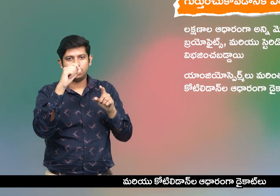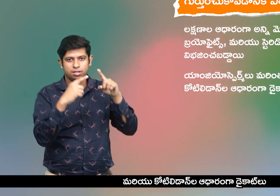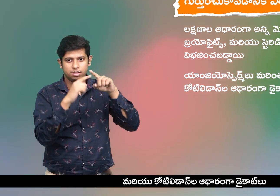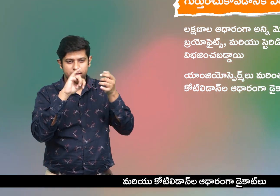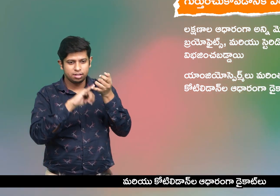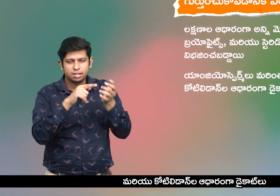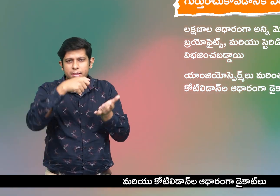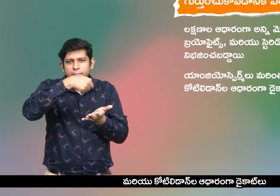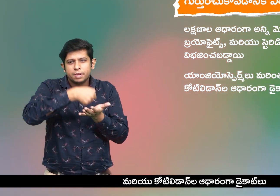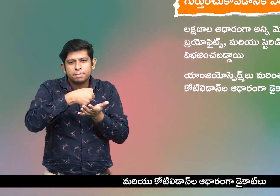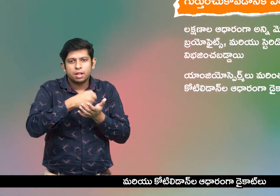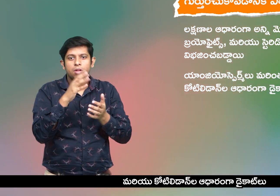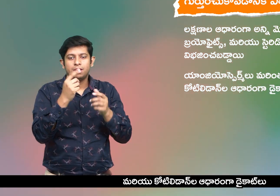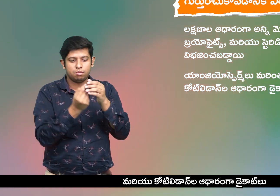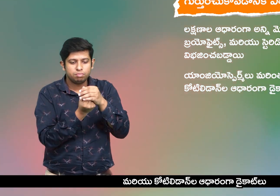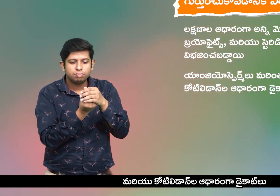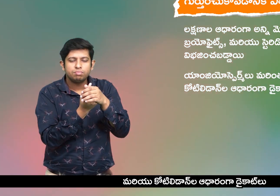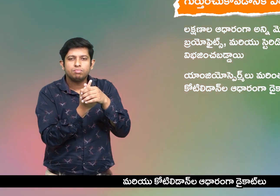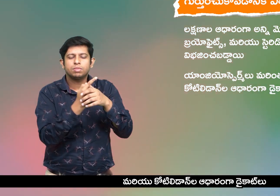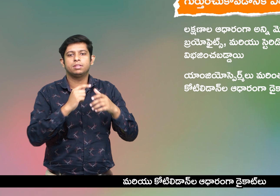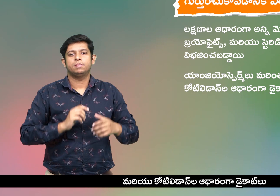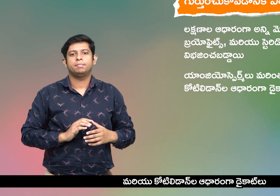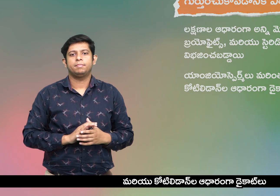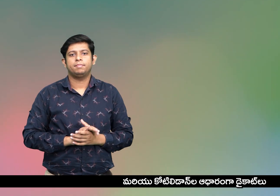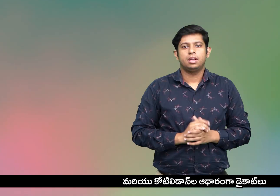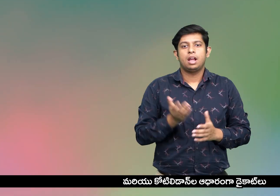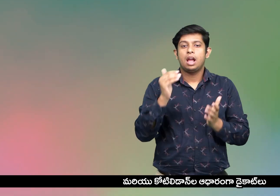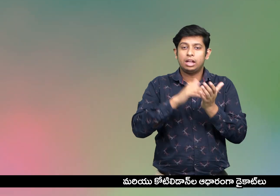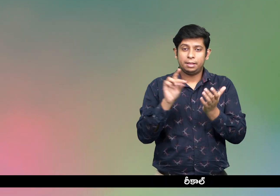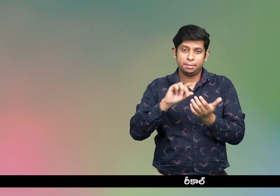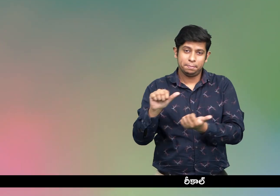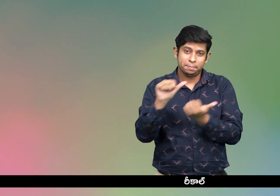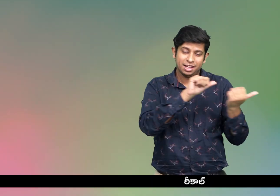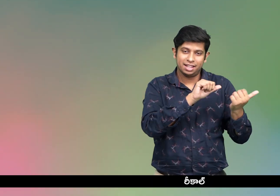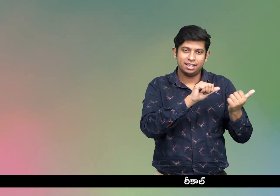రీకాల్: